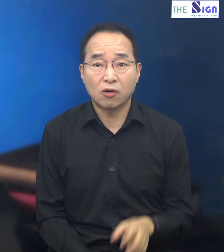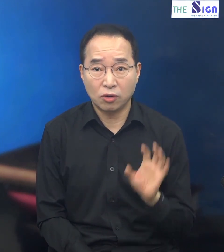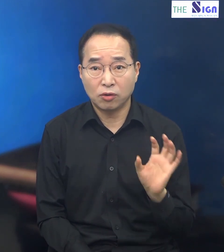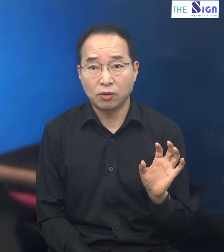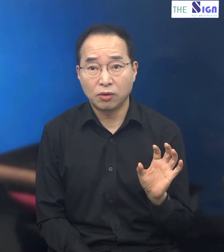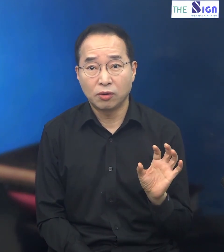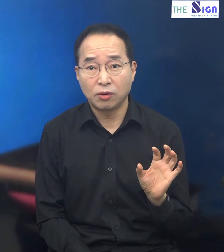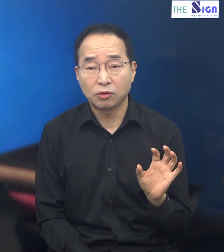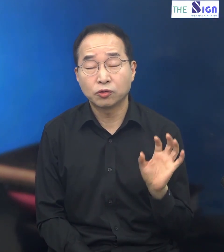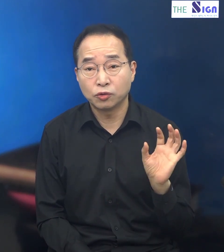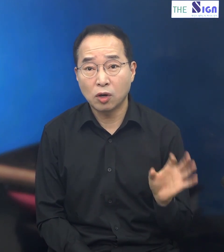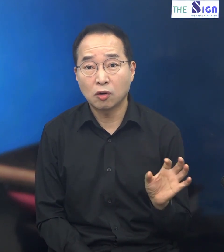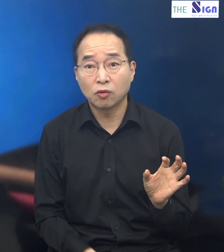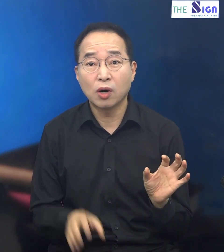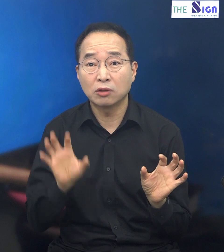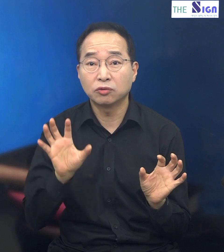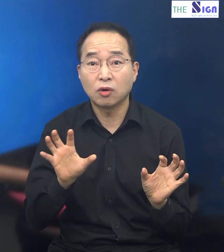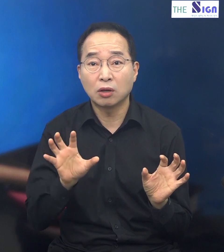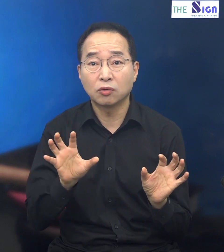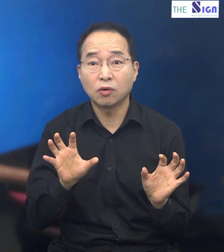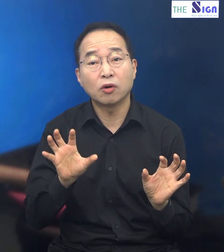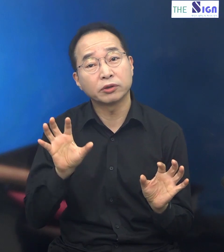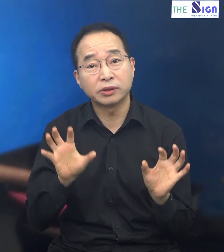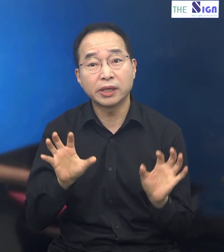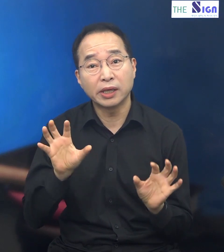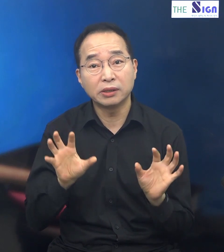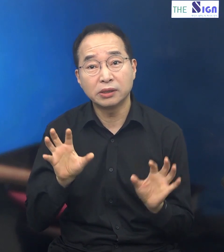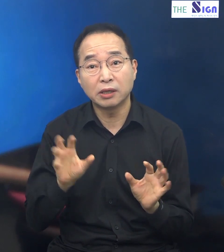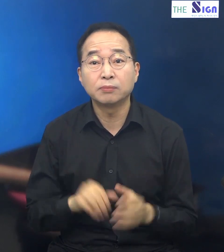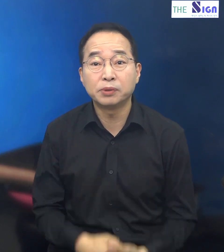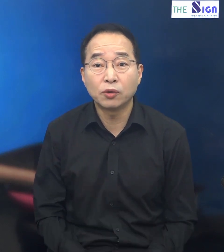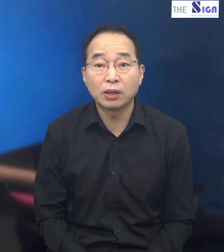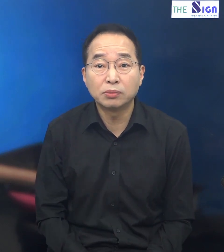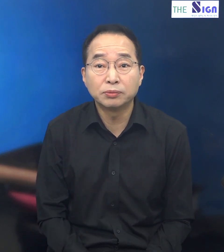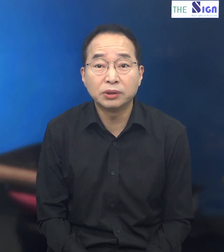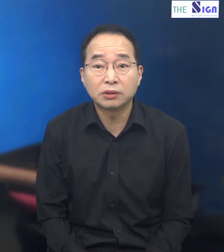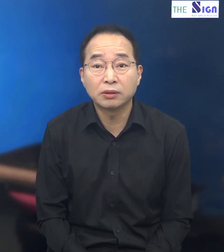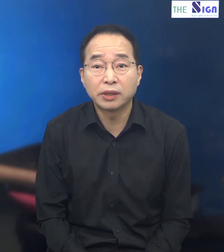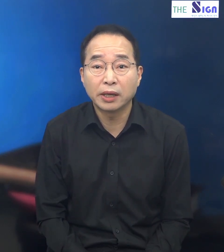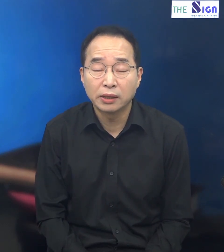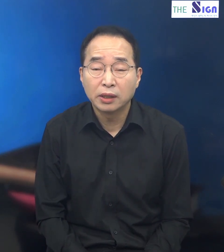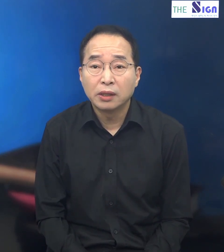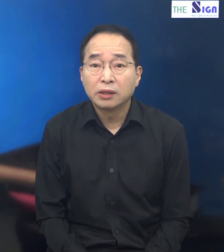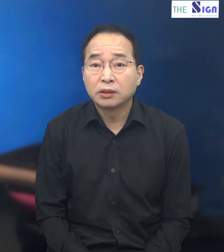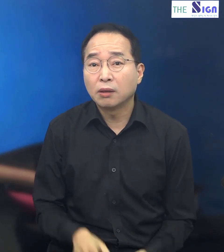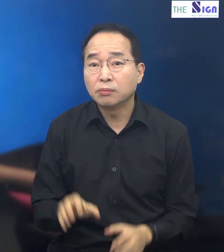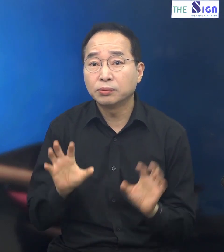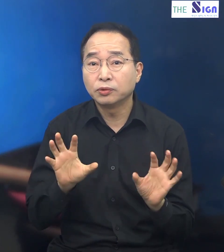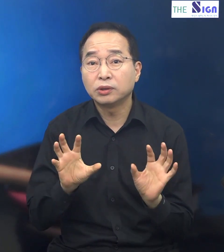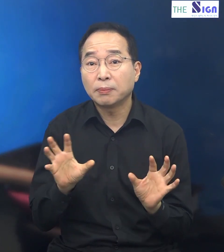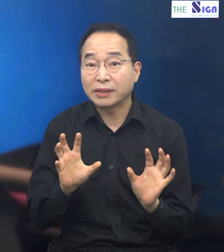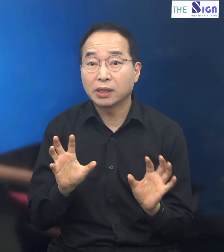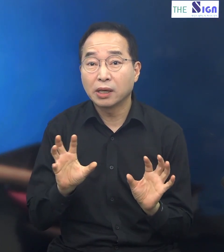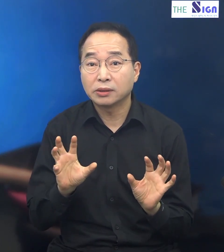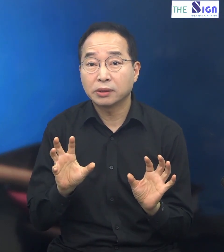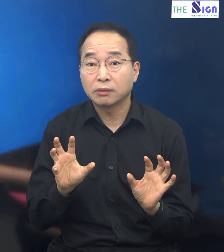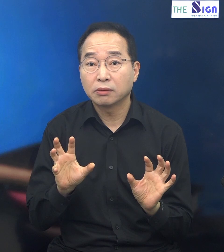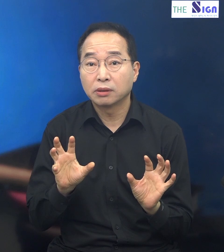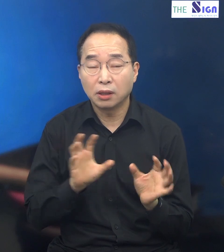언어 수어하고 한국어하고 어떤 차이가 있는지 이런 비교하는 부분도 있었는데 그런 부분도 이제 마찬가지예요.